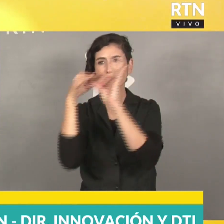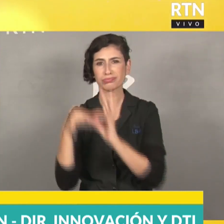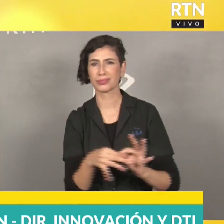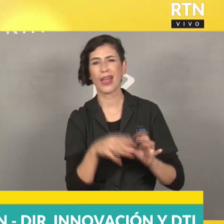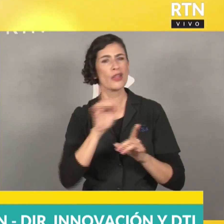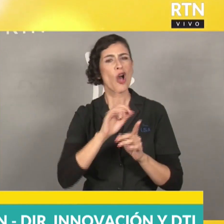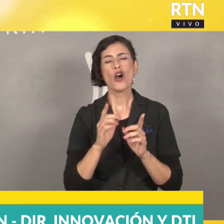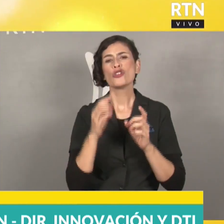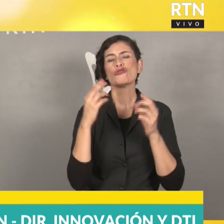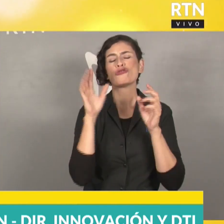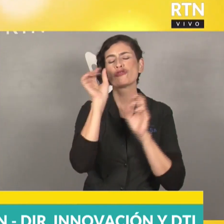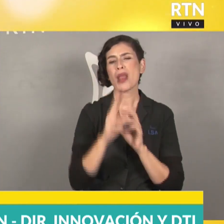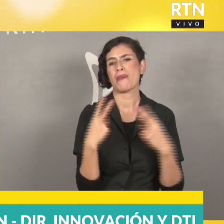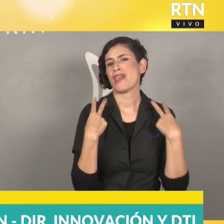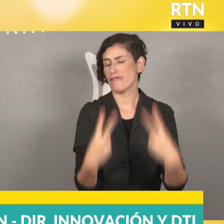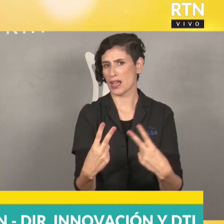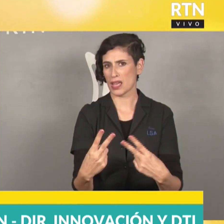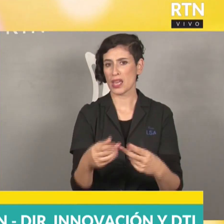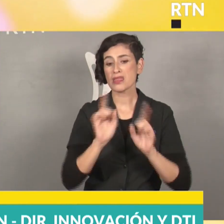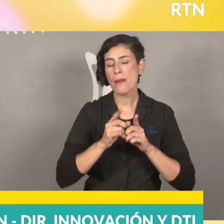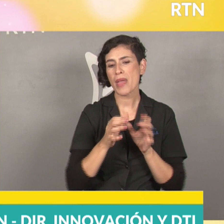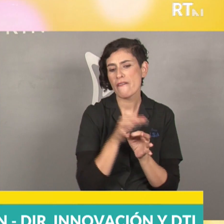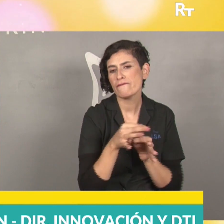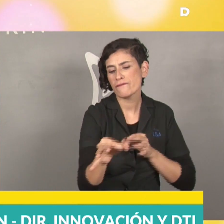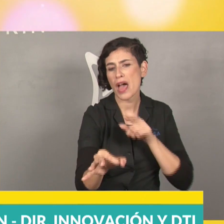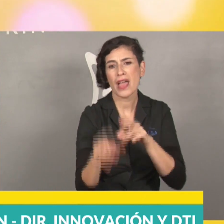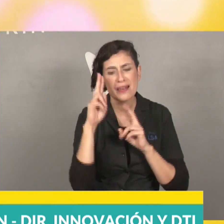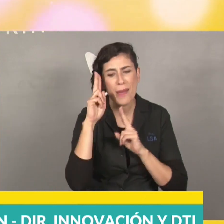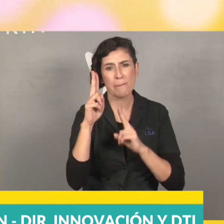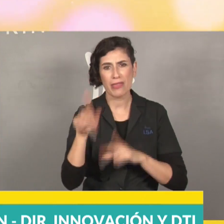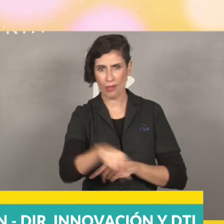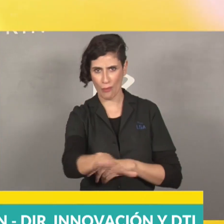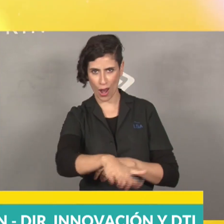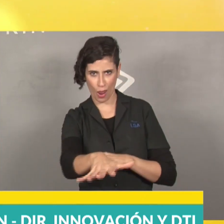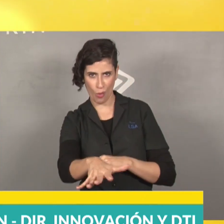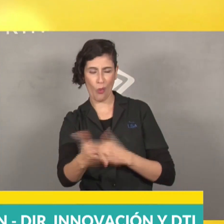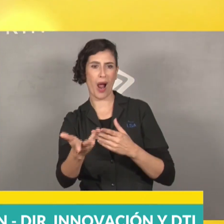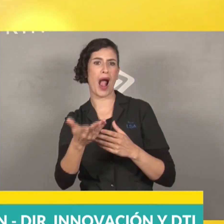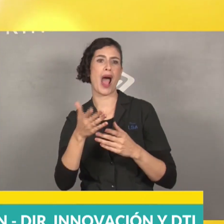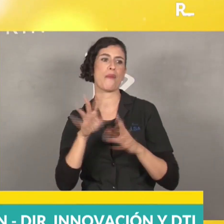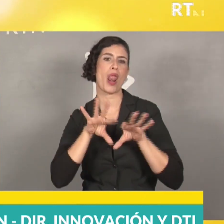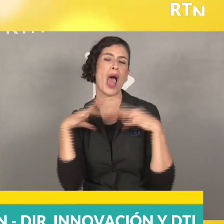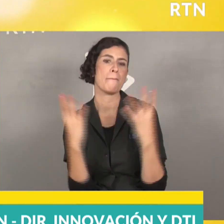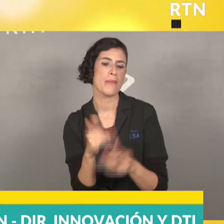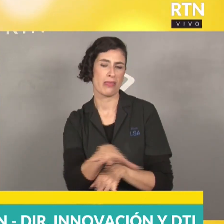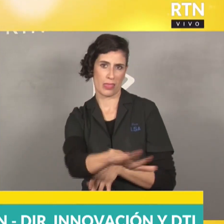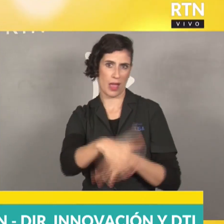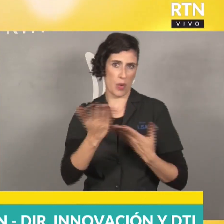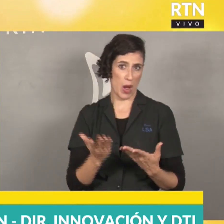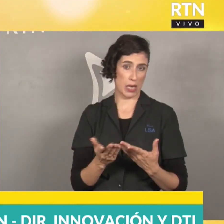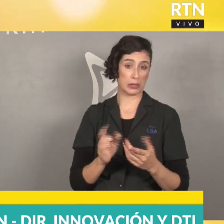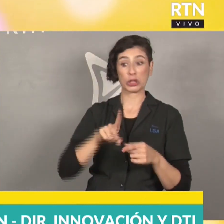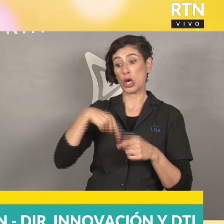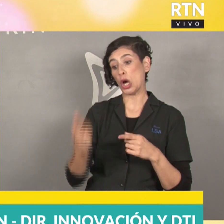por el medio ambiente y de la identidad cultural, y genera también un beneficio económico. Otra de las dimensiones tiene que ver con los